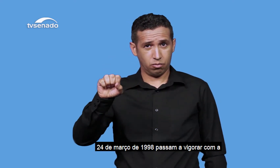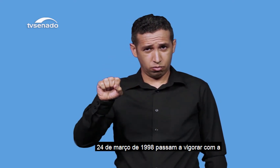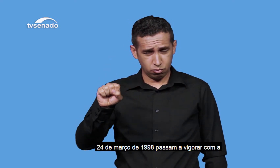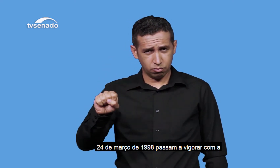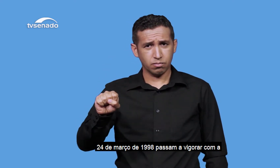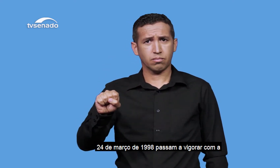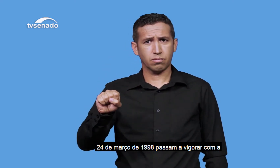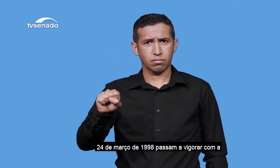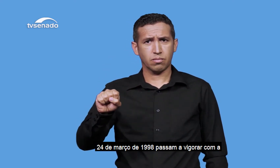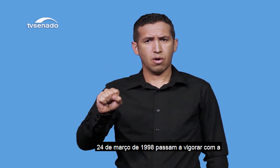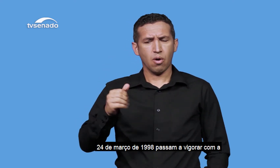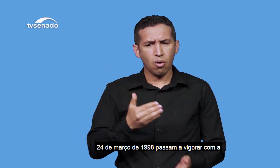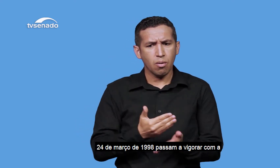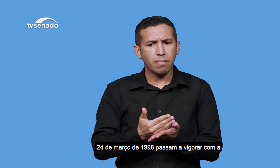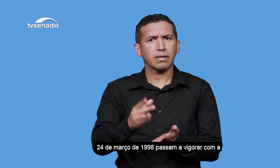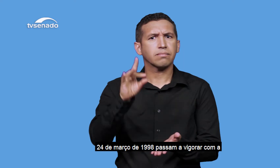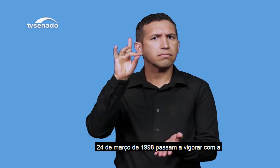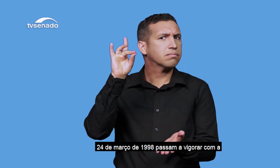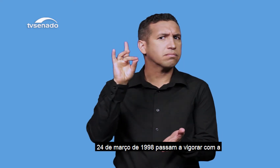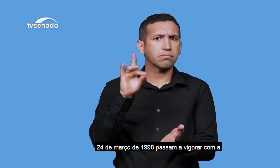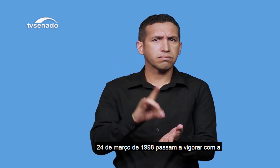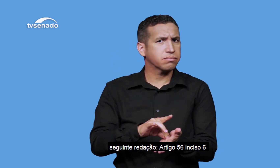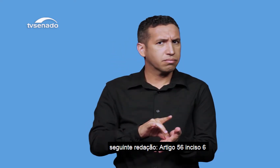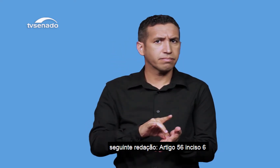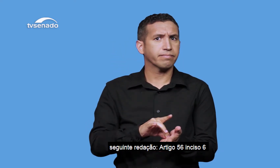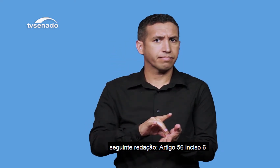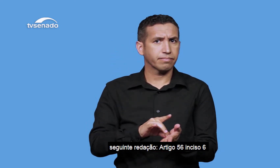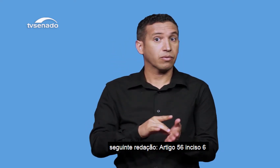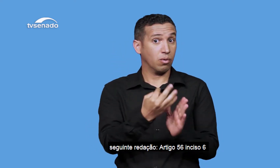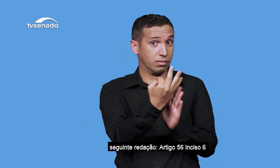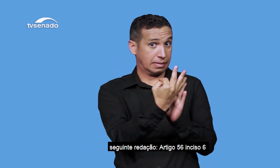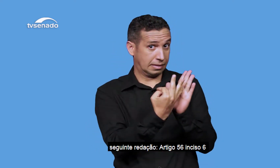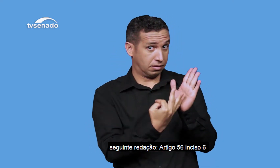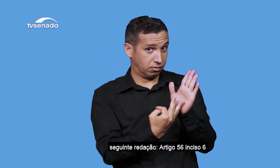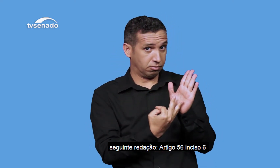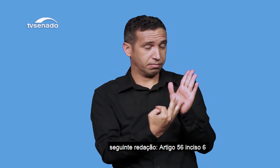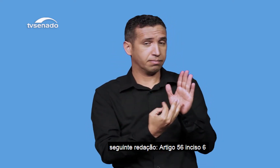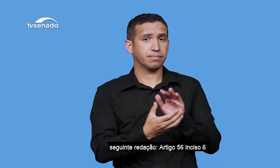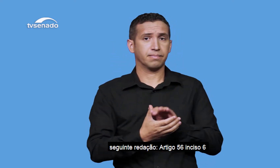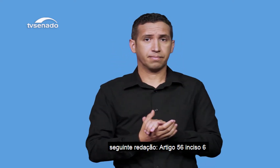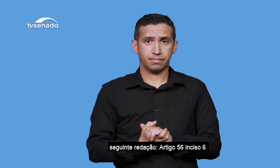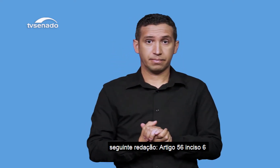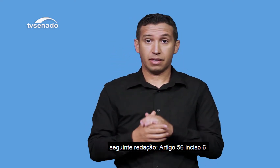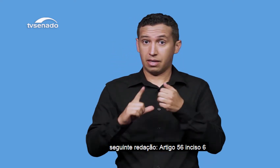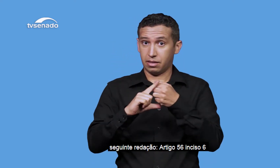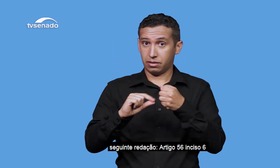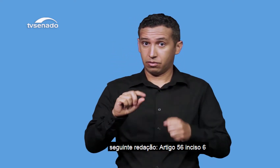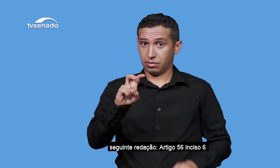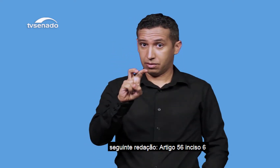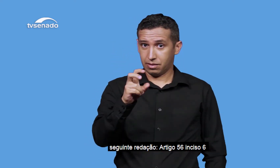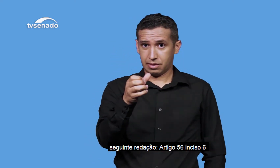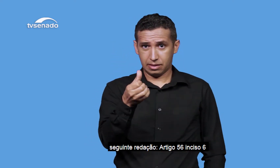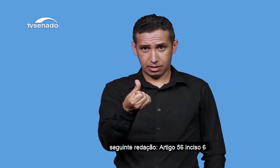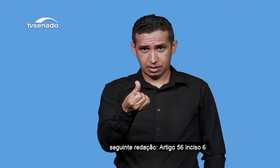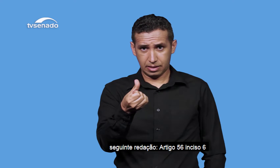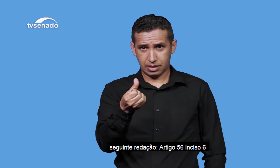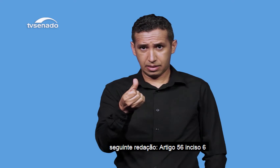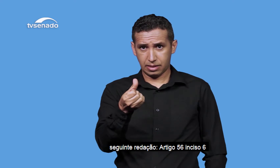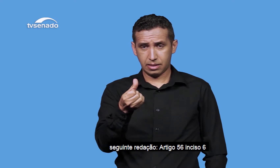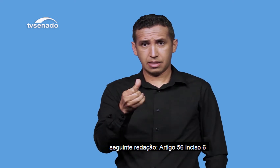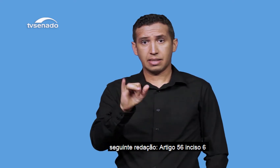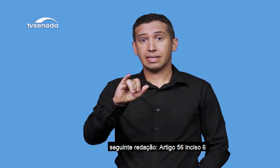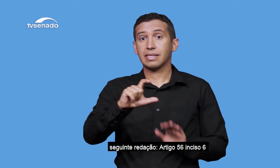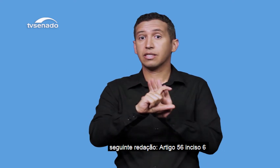1998 passam a vigorar com a seguinte redação artigo 56 inciso